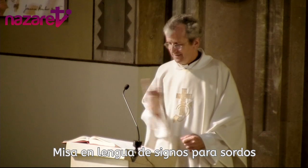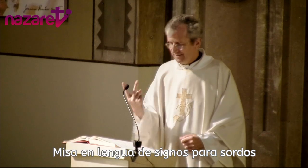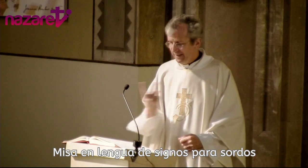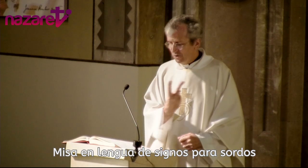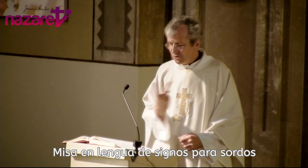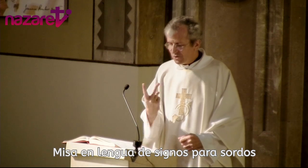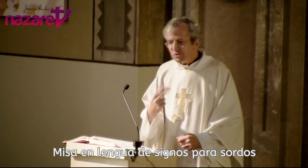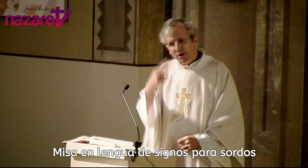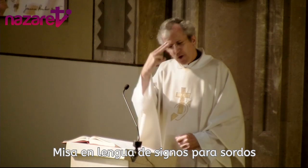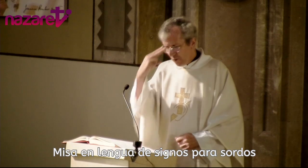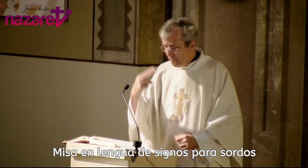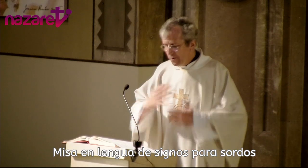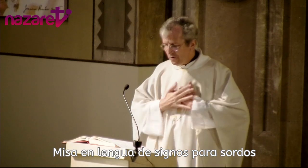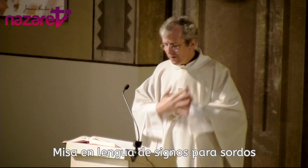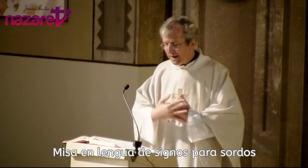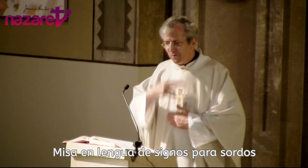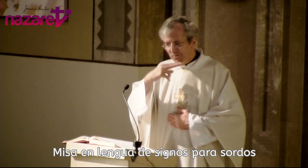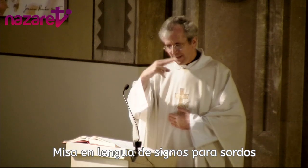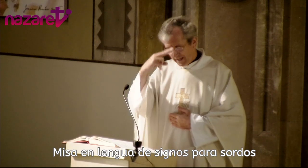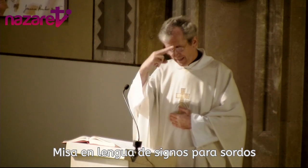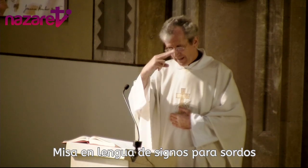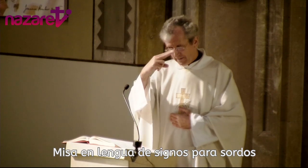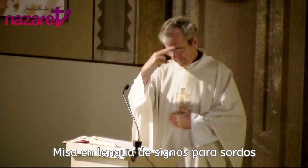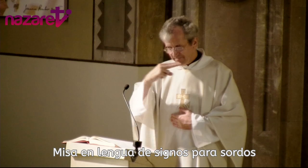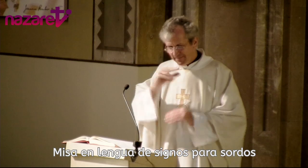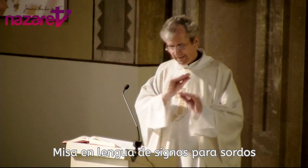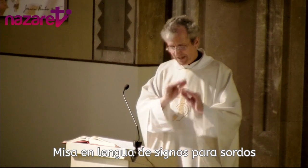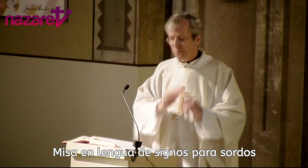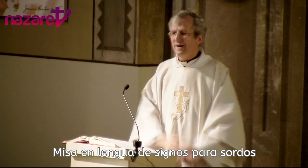de los dos cumplió la voluntad de su padre?